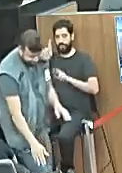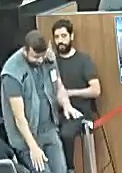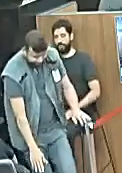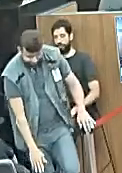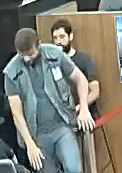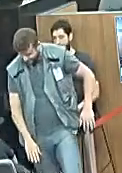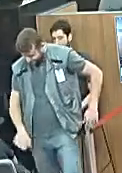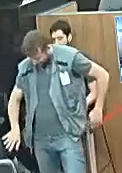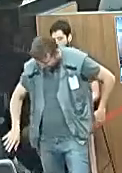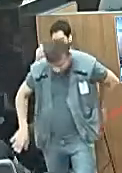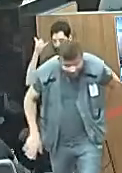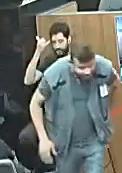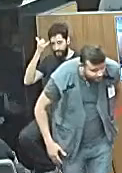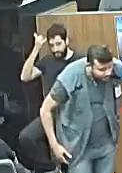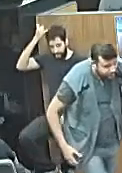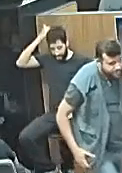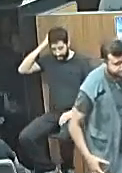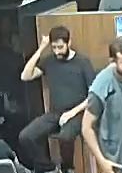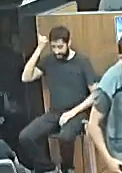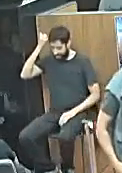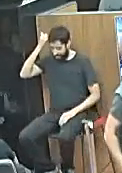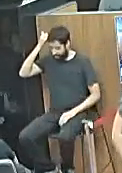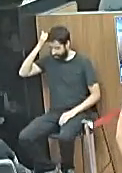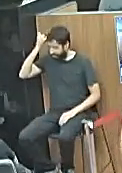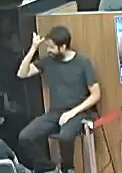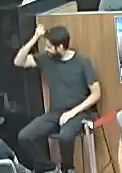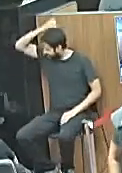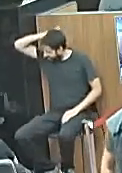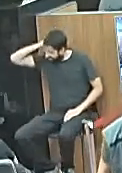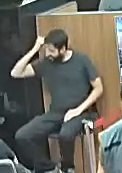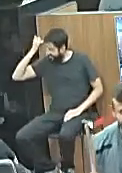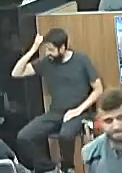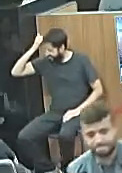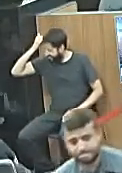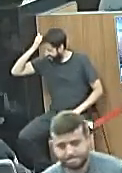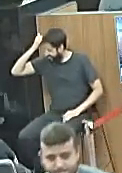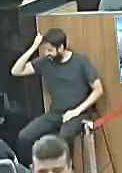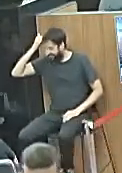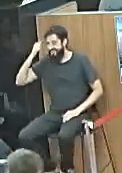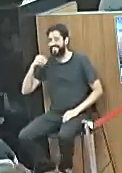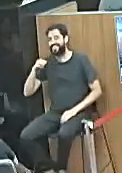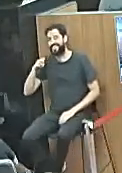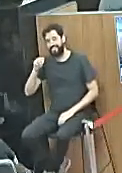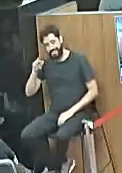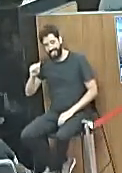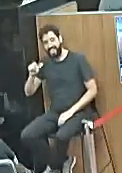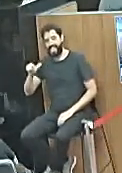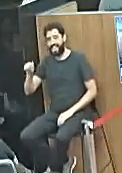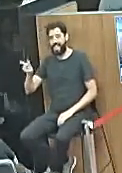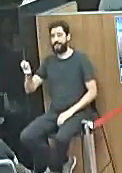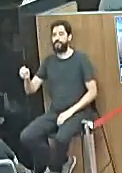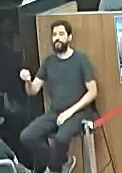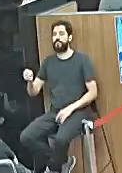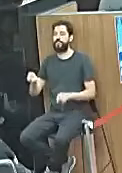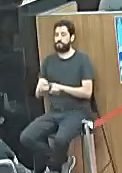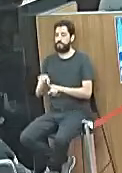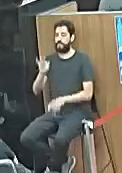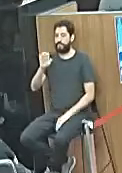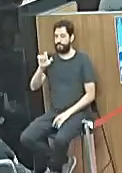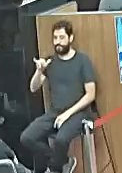nossa companheira da federação mary aos ao representante do governo felipe a o